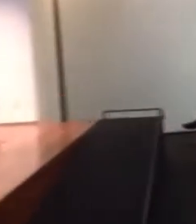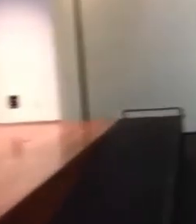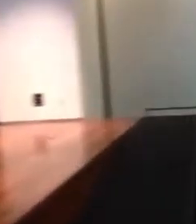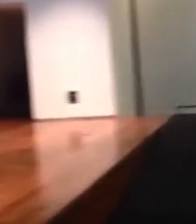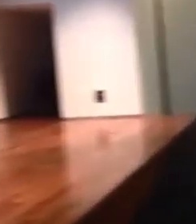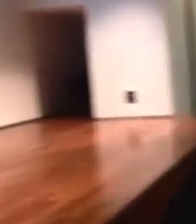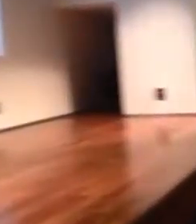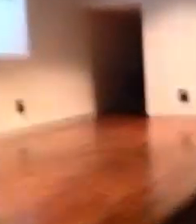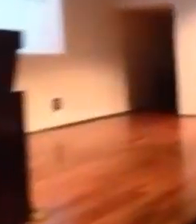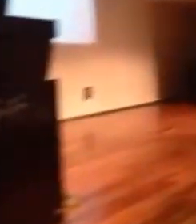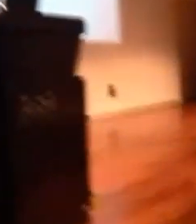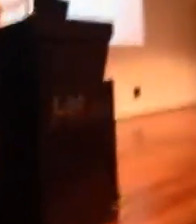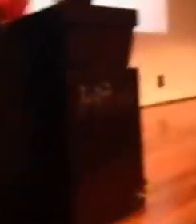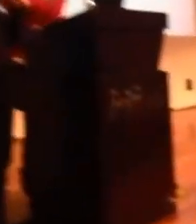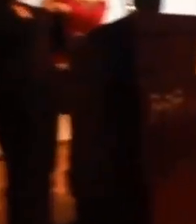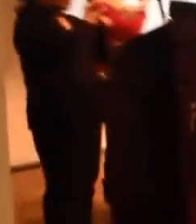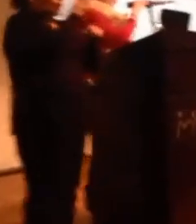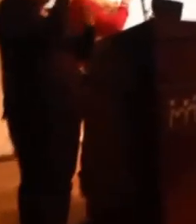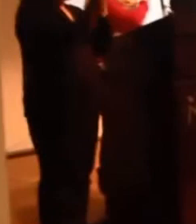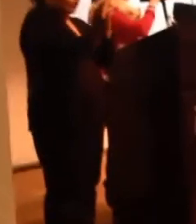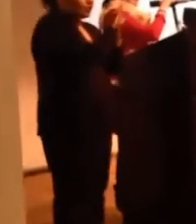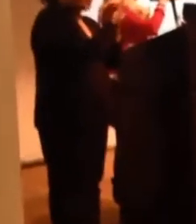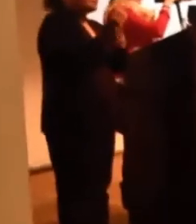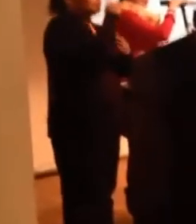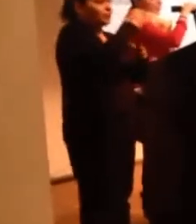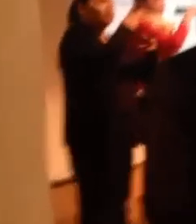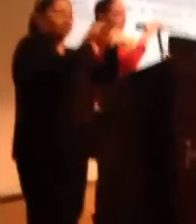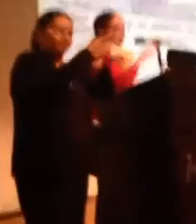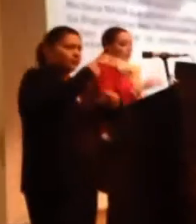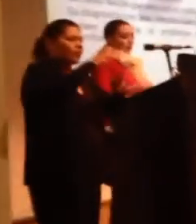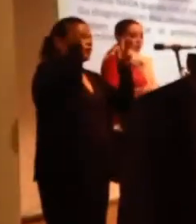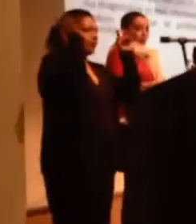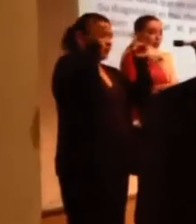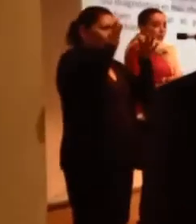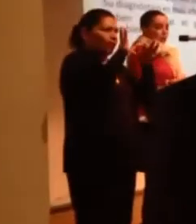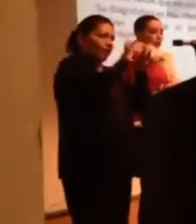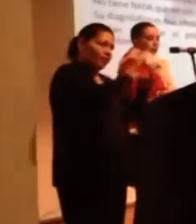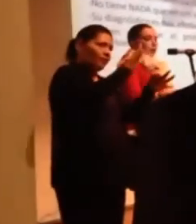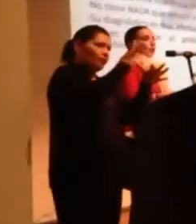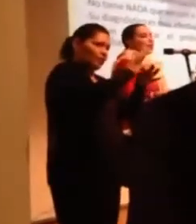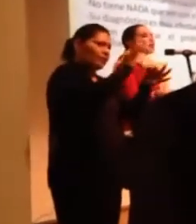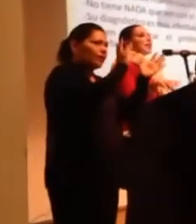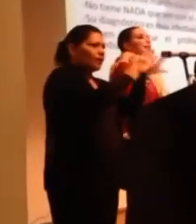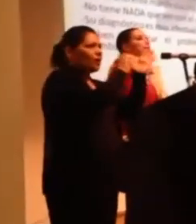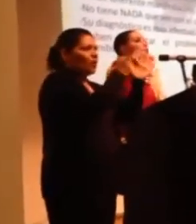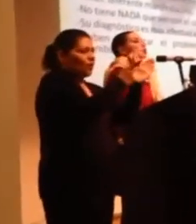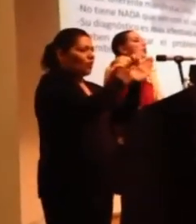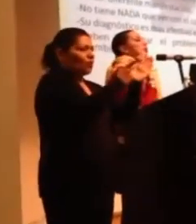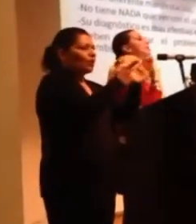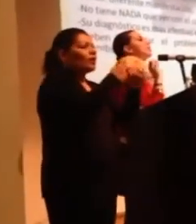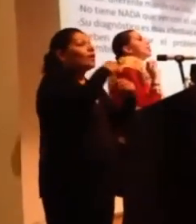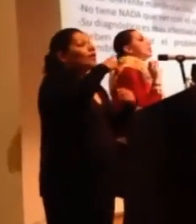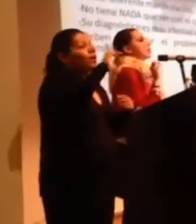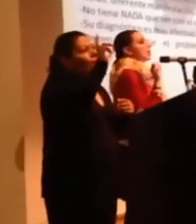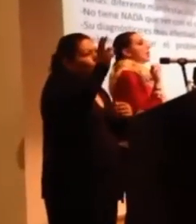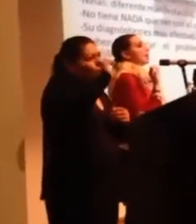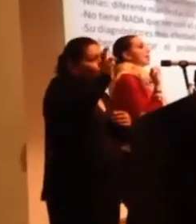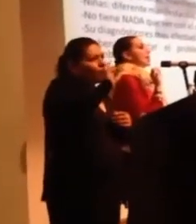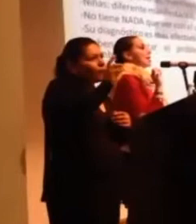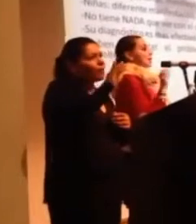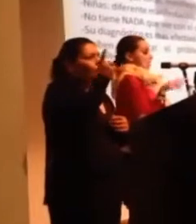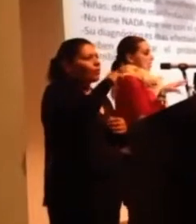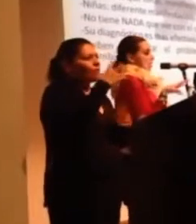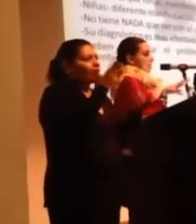regresemos. ¿Ok? ¿Sí? Bueno. Ok, ¿cuándo se diagnostica mejor